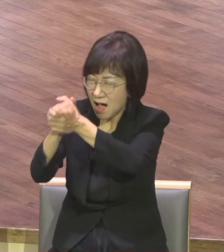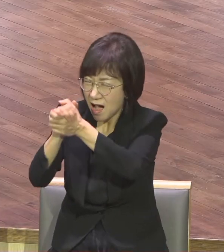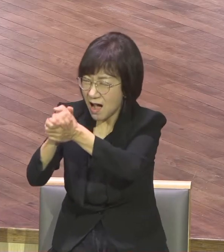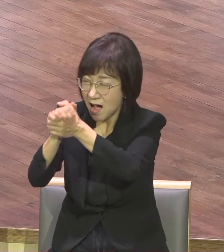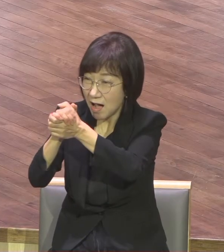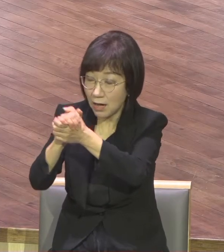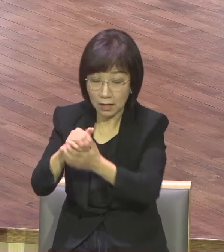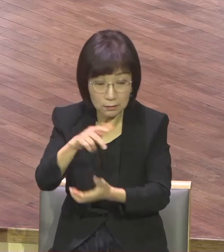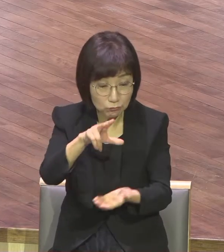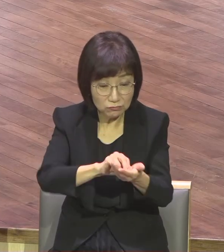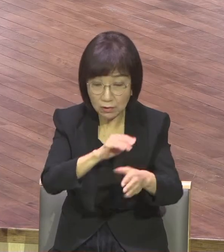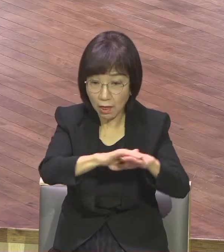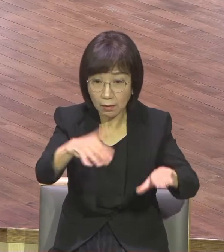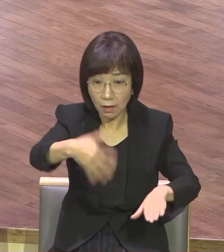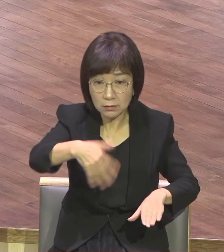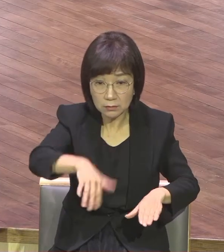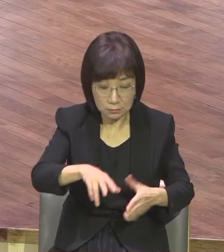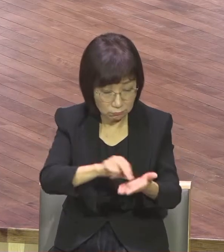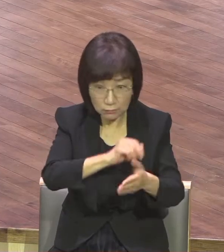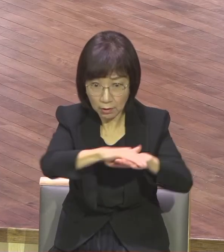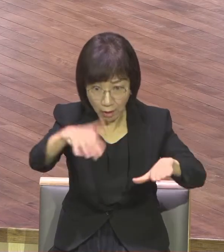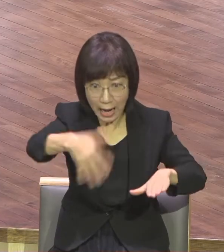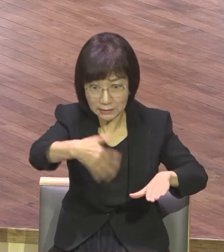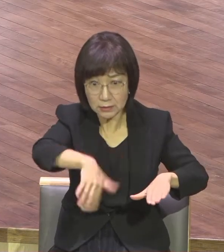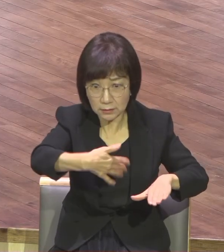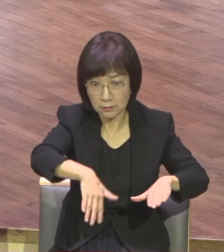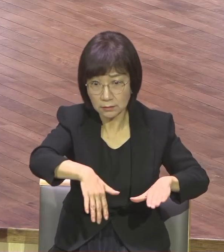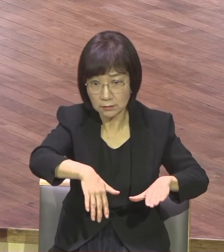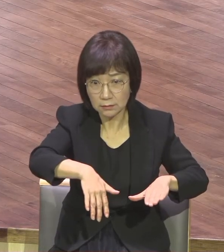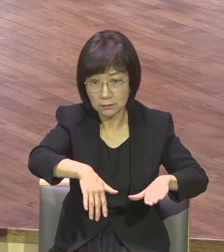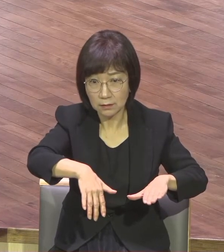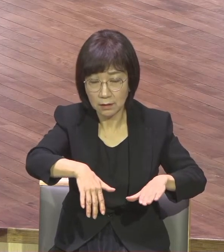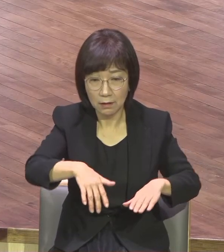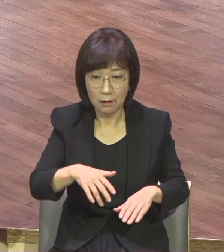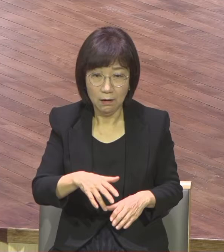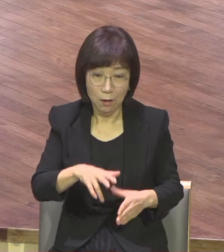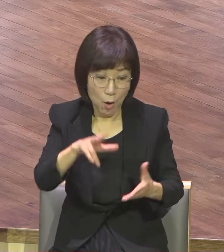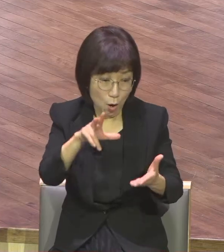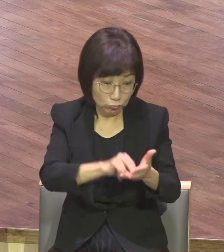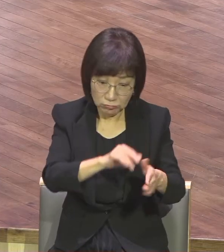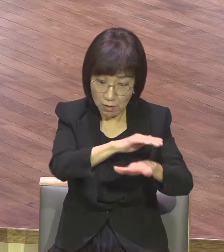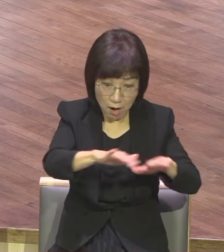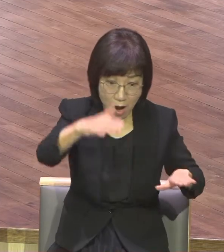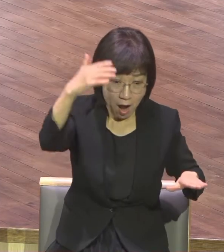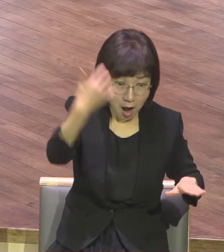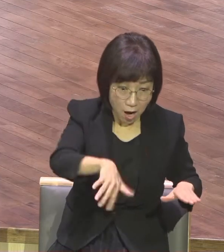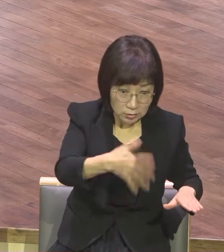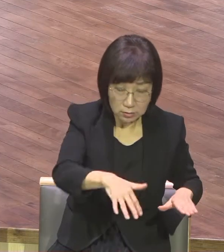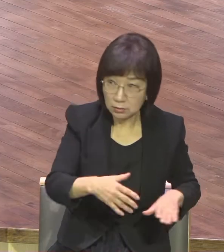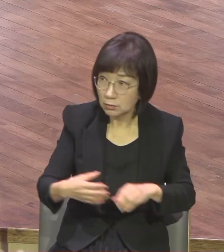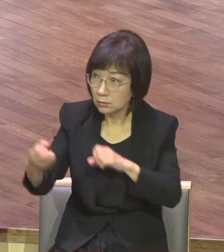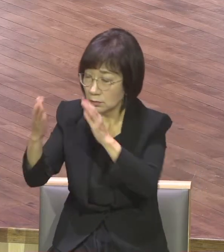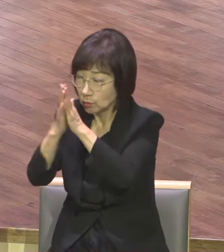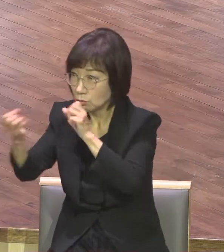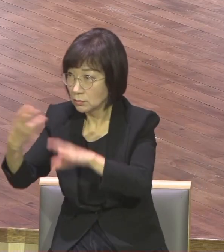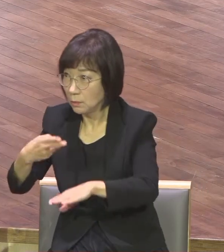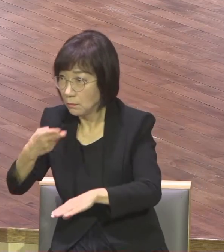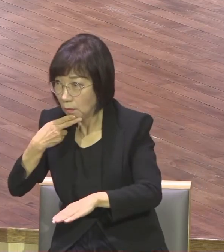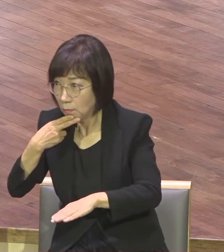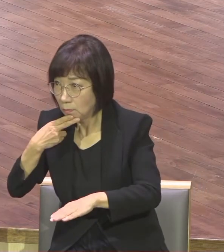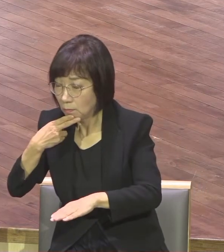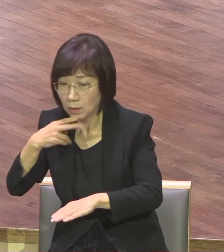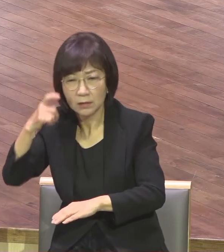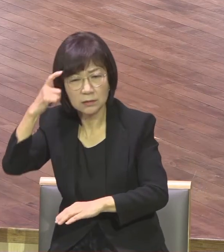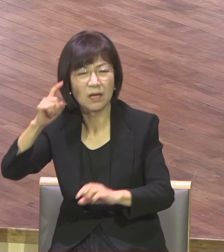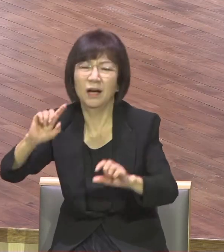문제에 응답된 것이 아니었어요. 응답이 안 되어서. 그런데 그것을 기도 응답받지 못했다고 생각하지 않았다.